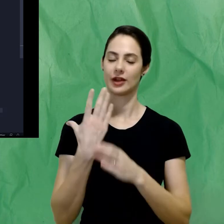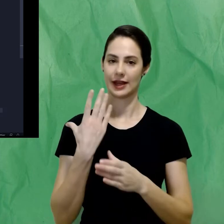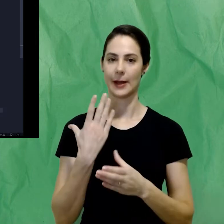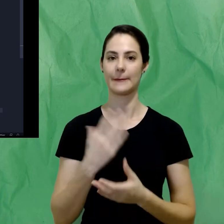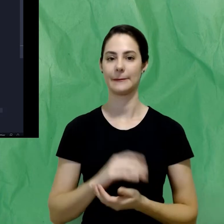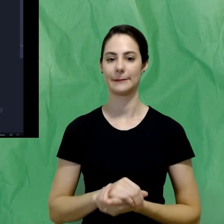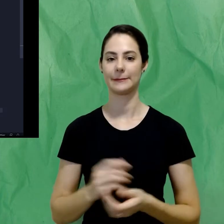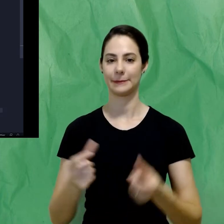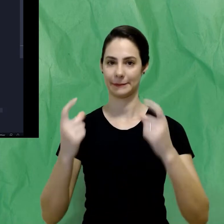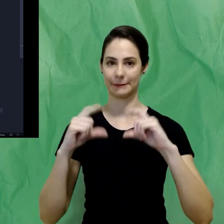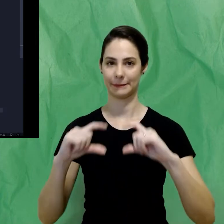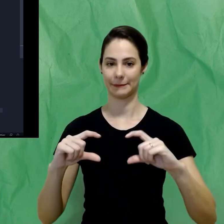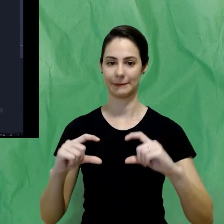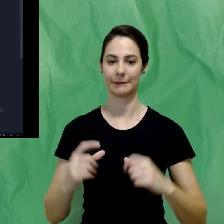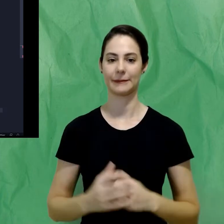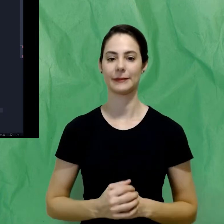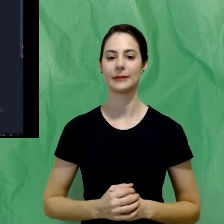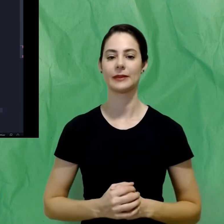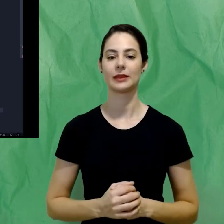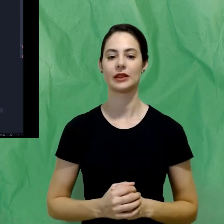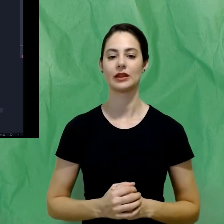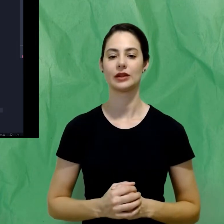showFile. Então, vou fazer aqui function